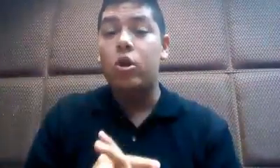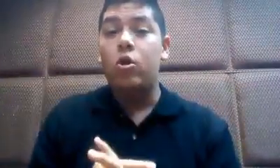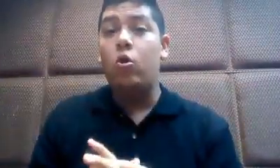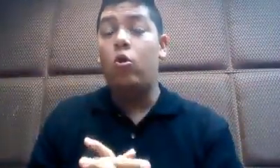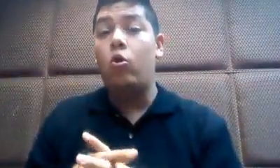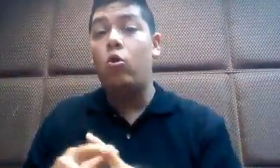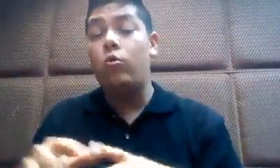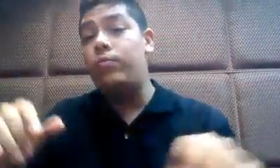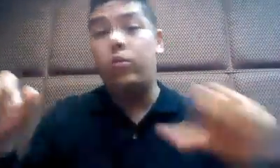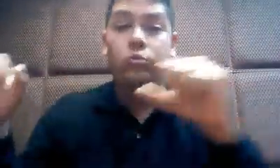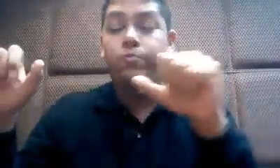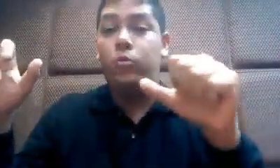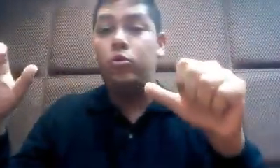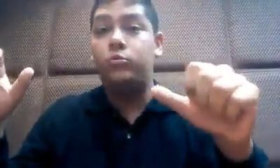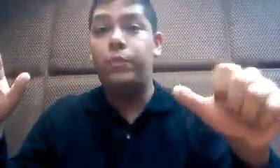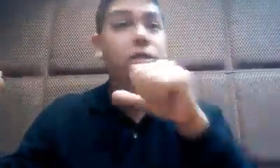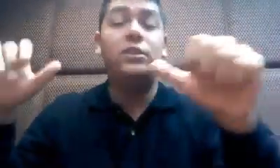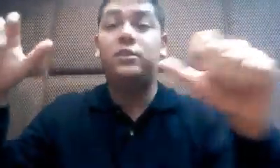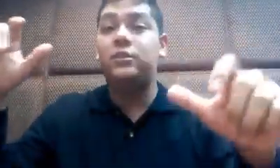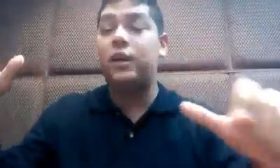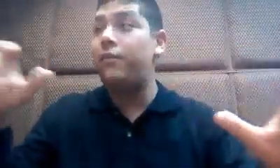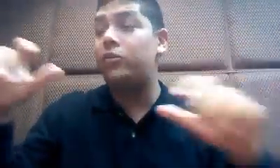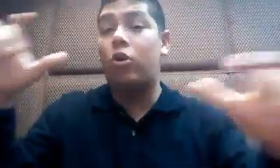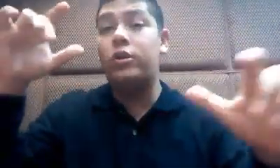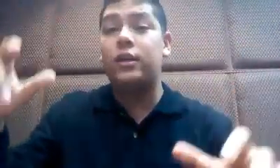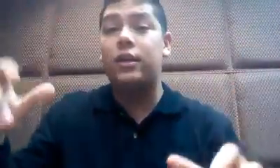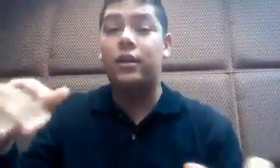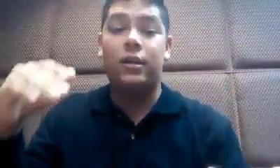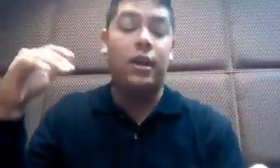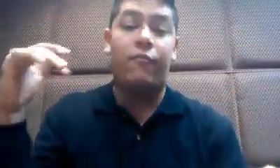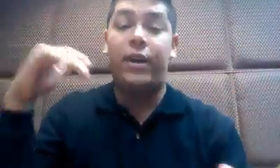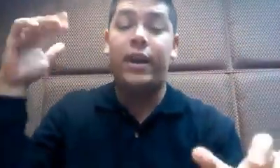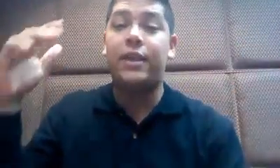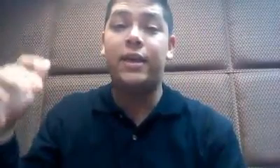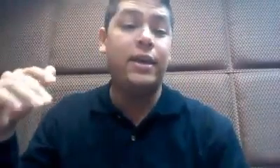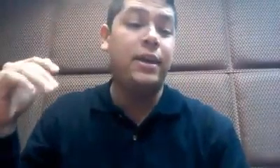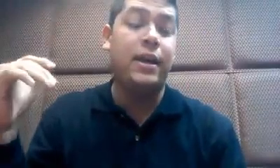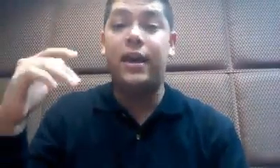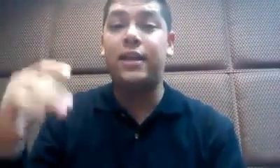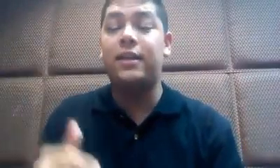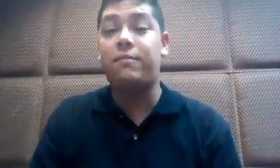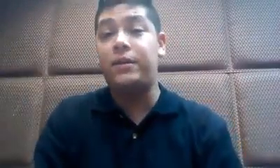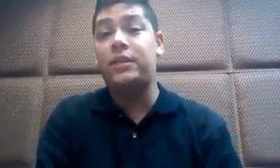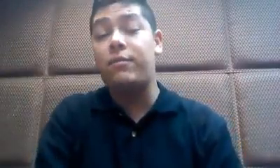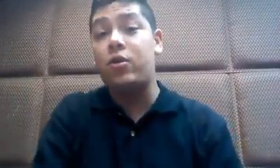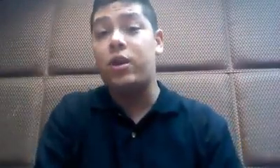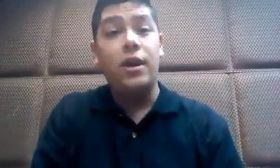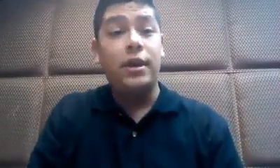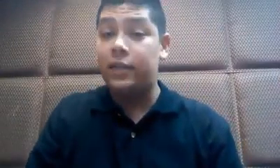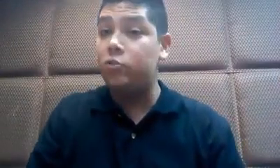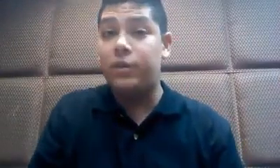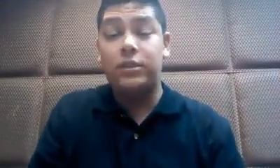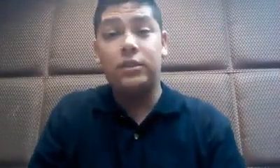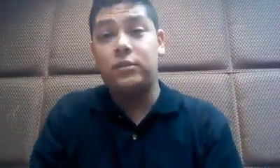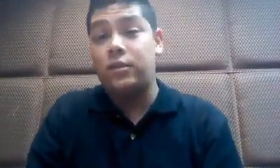O los pinches aventones de la frenada y la dada del pinche camión. Que esos pinches,